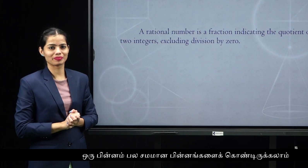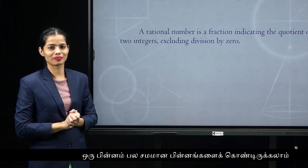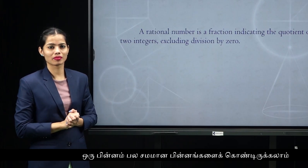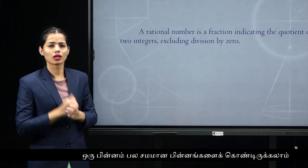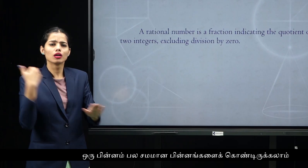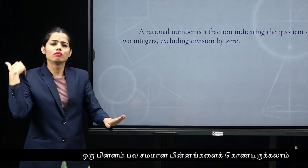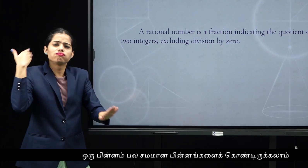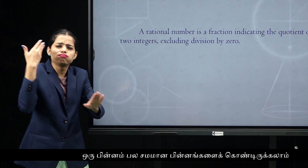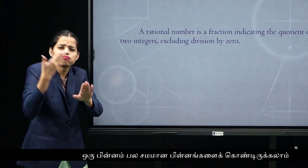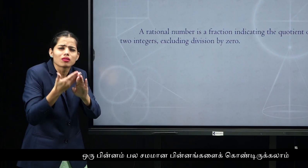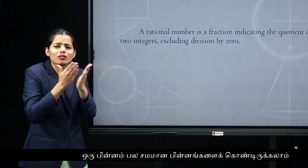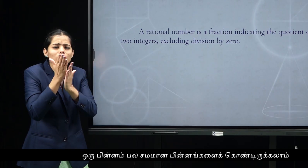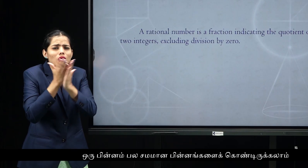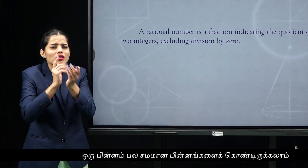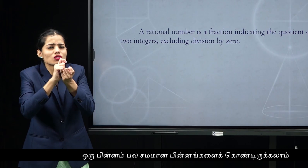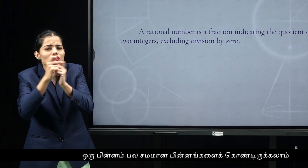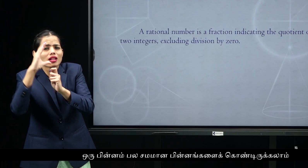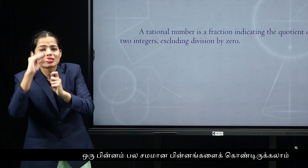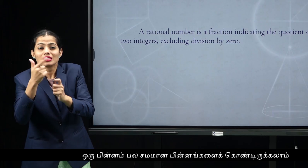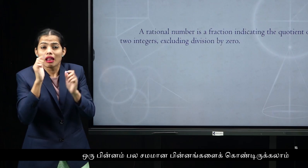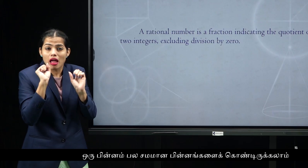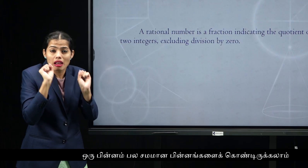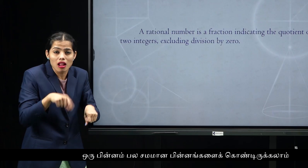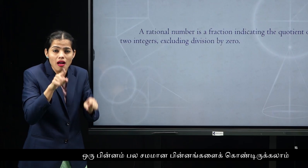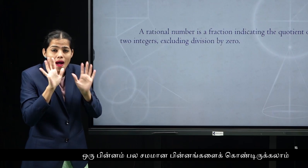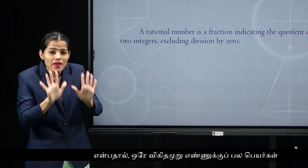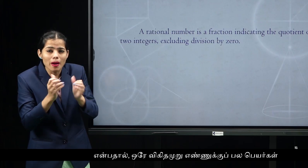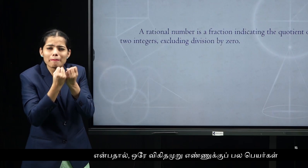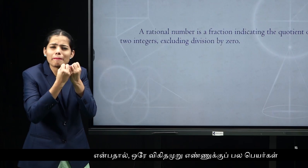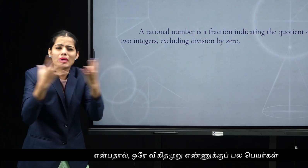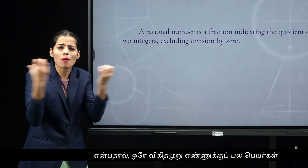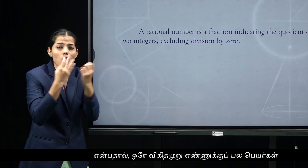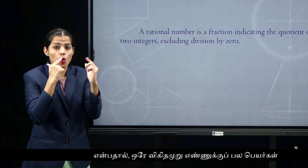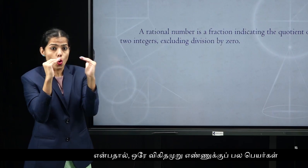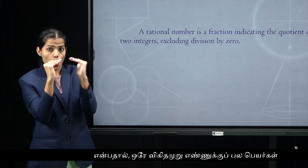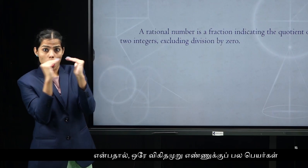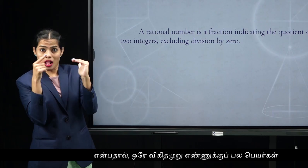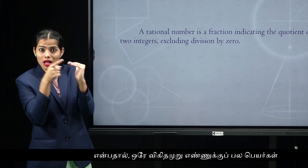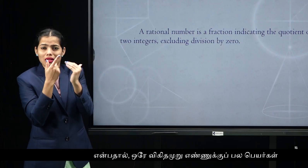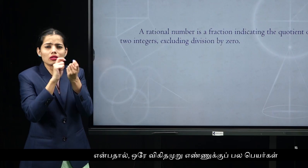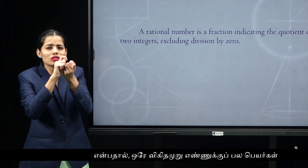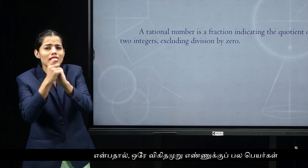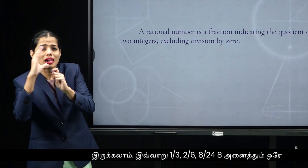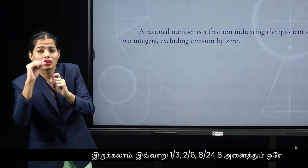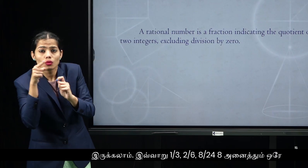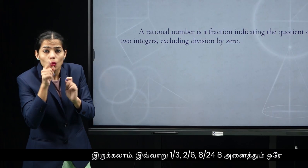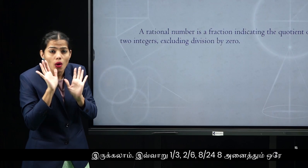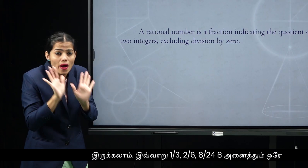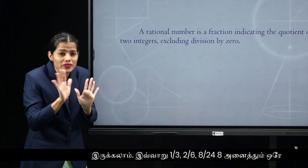ஒரு பின்னம் பல சமமான பின்னங்களைக் கொண்டிருக்கலாம் என்பதால் ஒரே விகிதமுறு எண்ணுக்கு பல பெயர்கள் இருக்கலாம்.